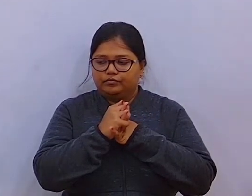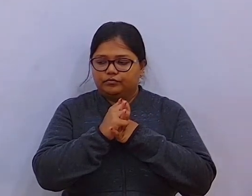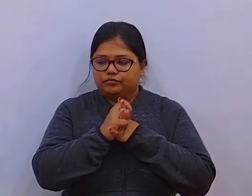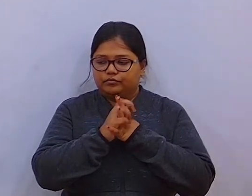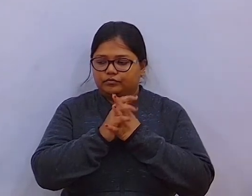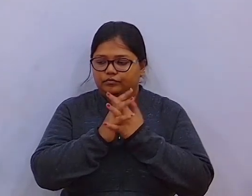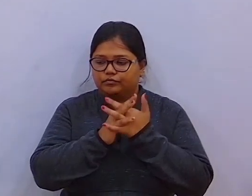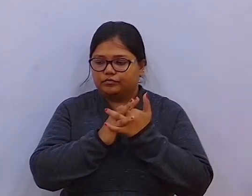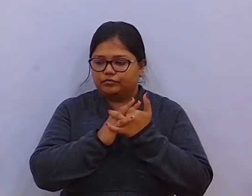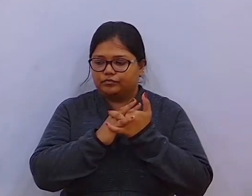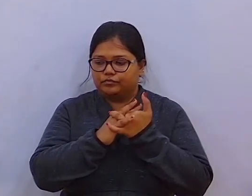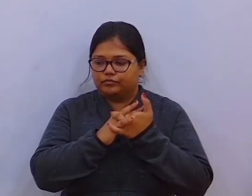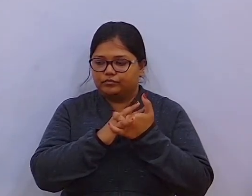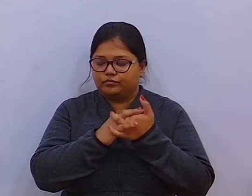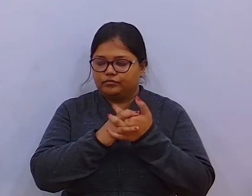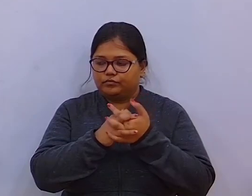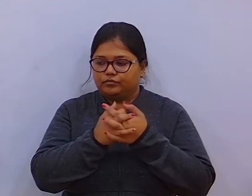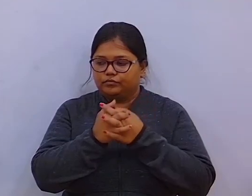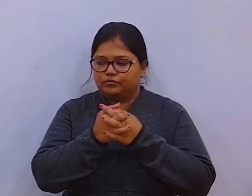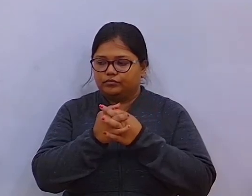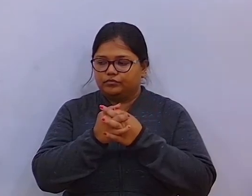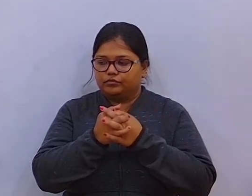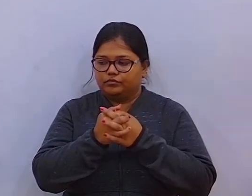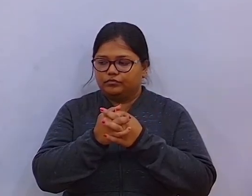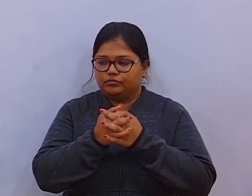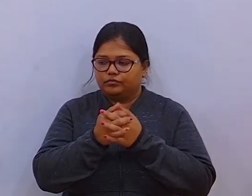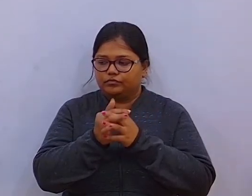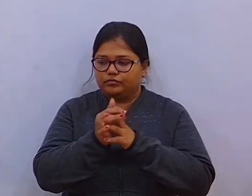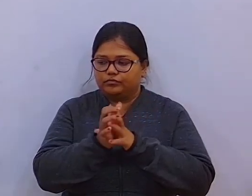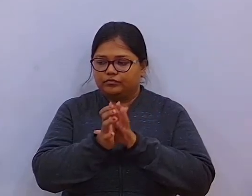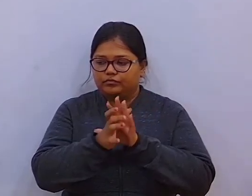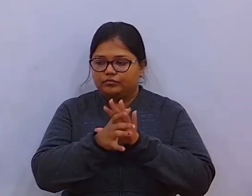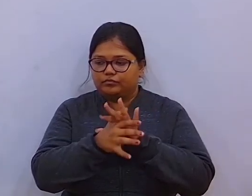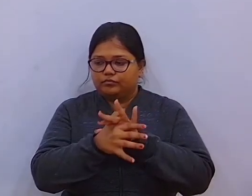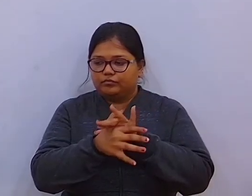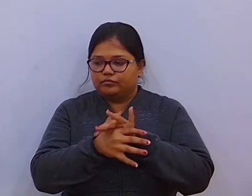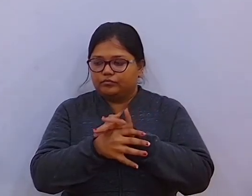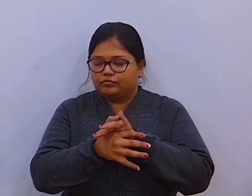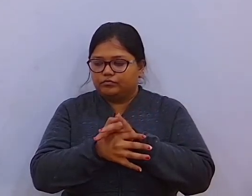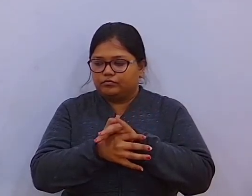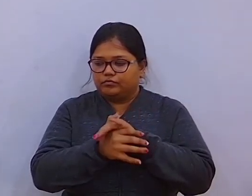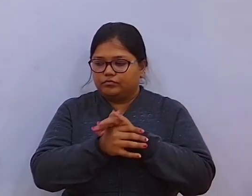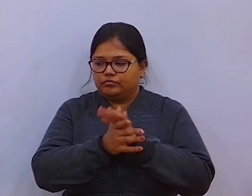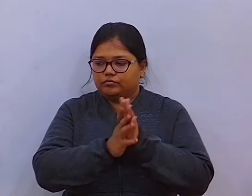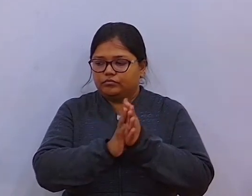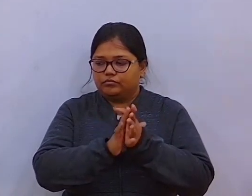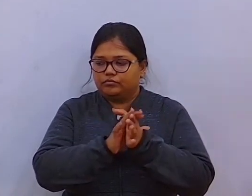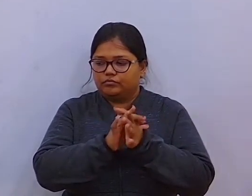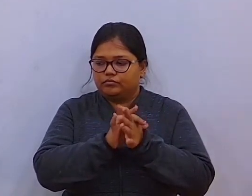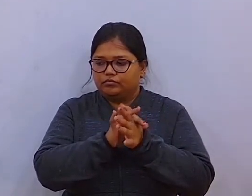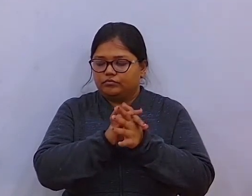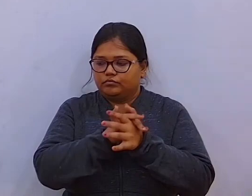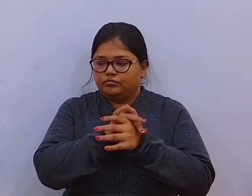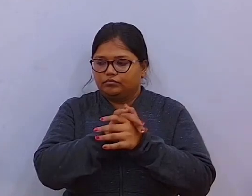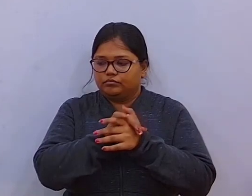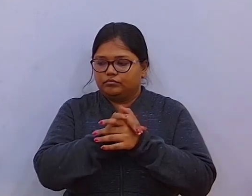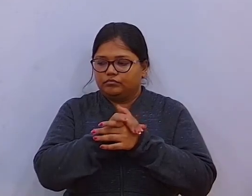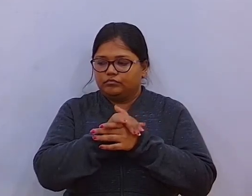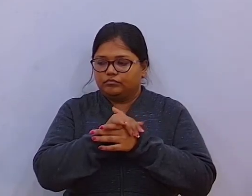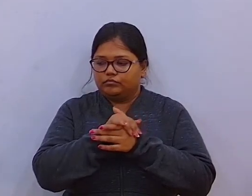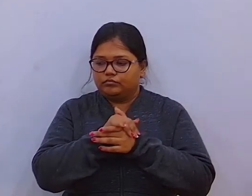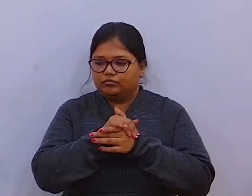कैसे आएगा आपको बताते हैं,